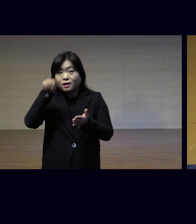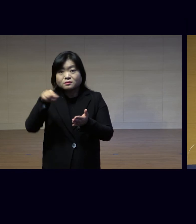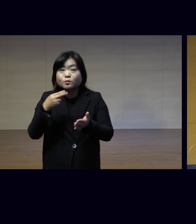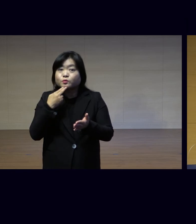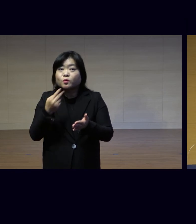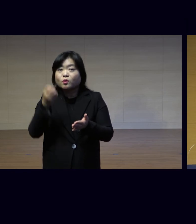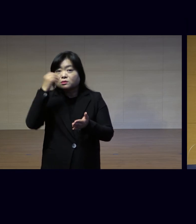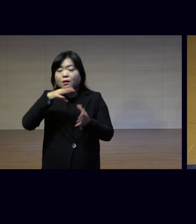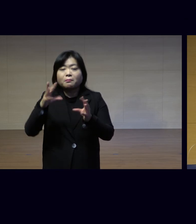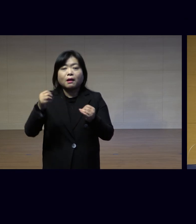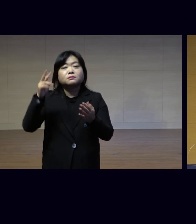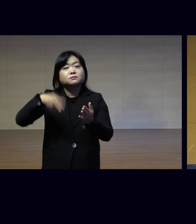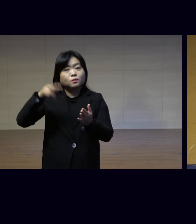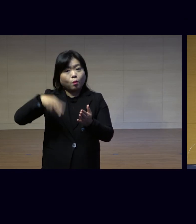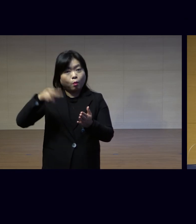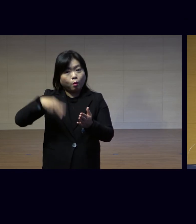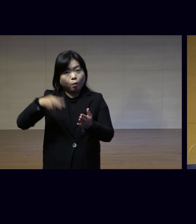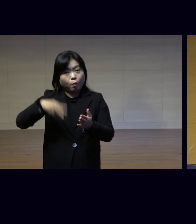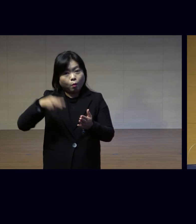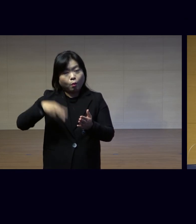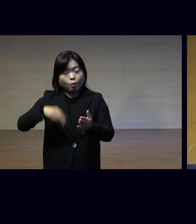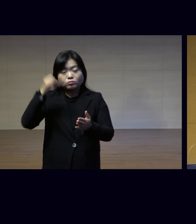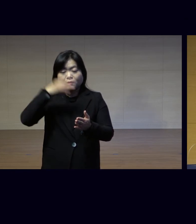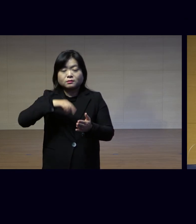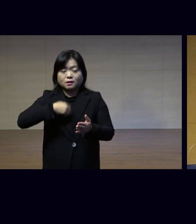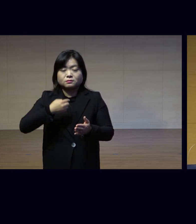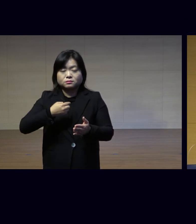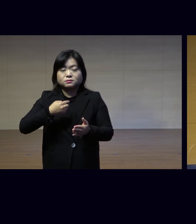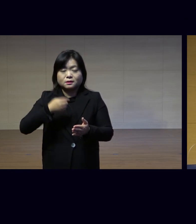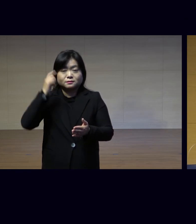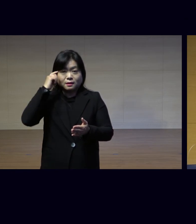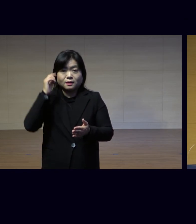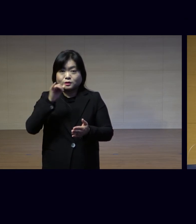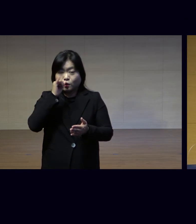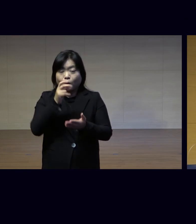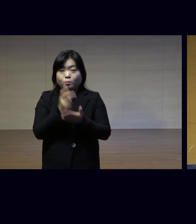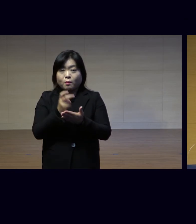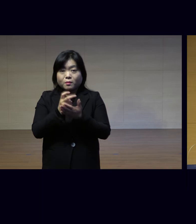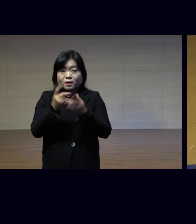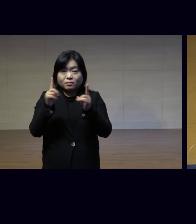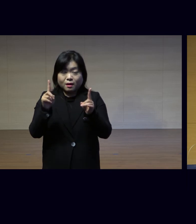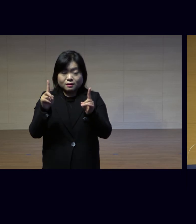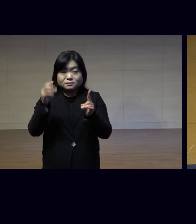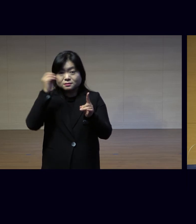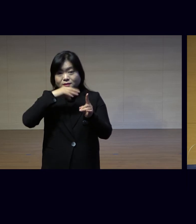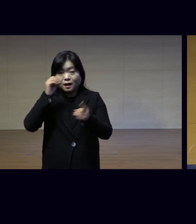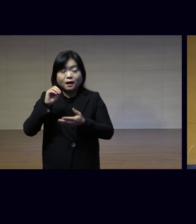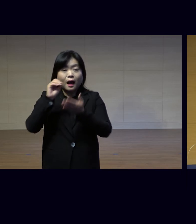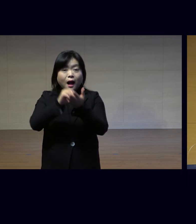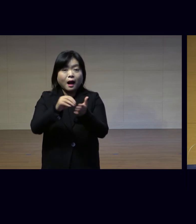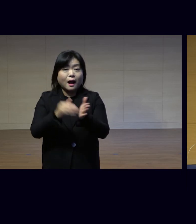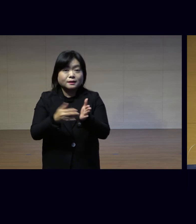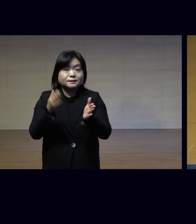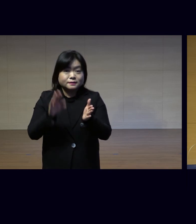그냥 많이 읽고 자신의 고통이 있었고, 그리고 법과대학을 그냥